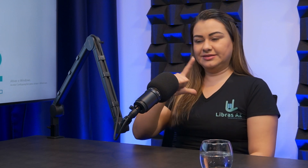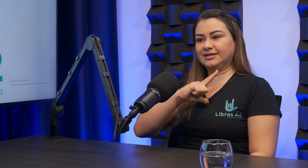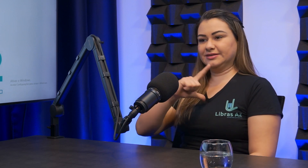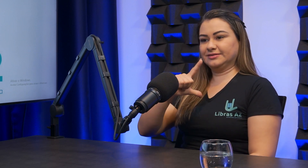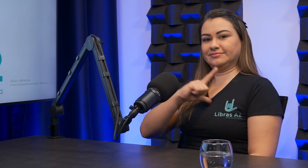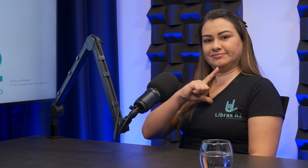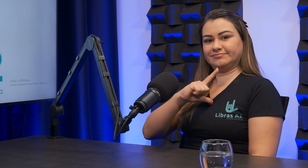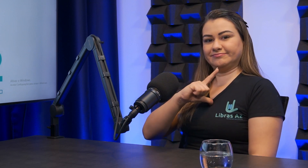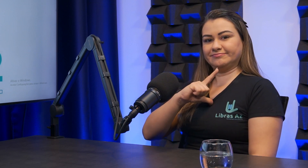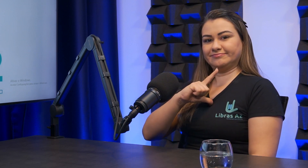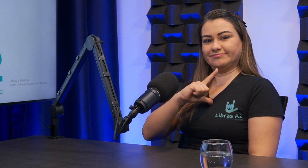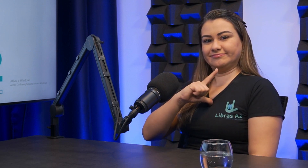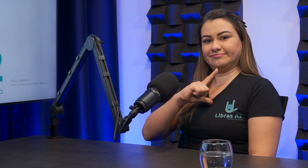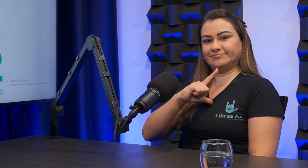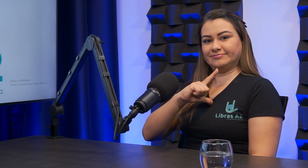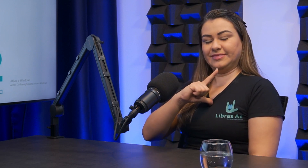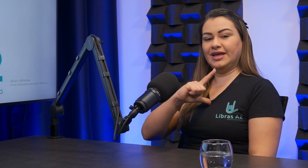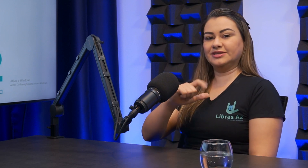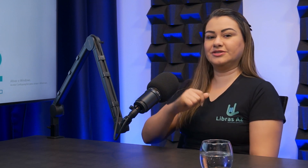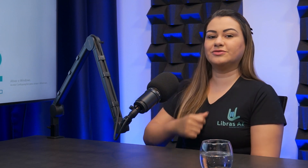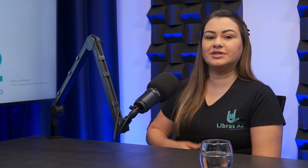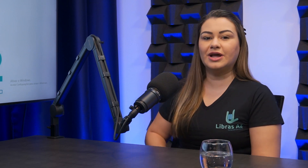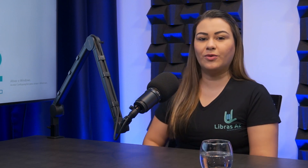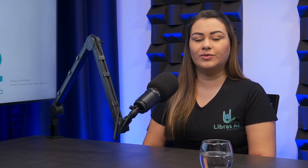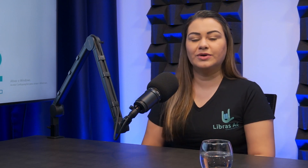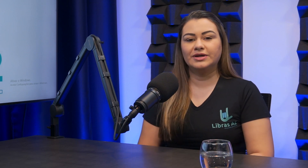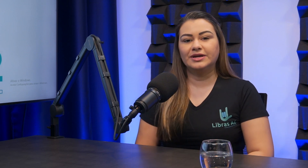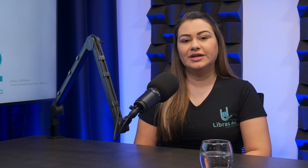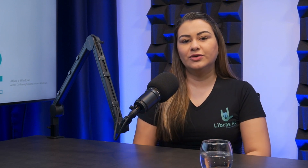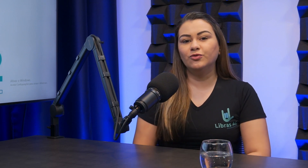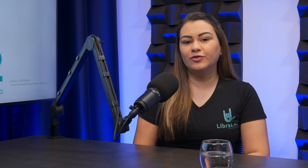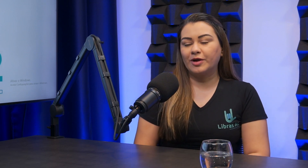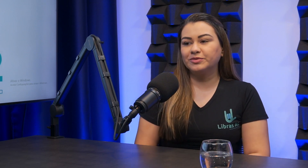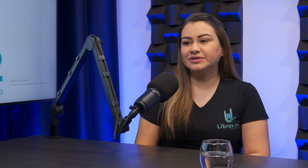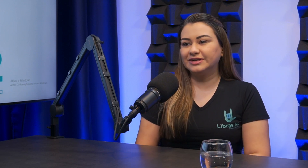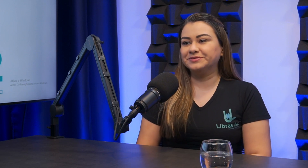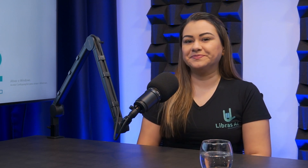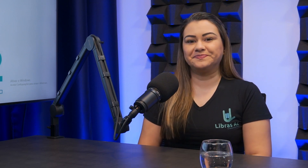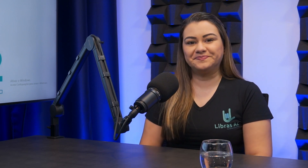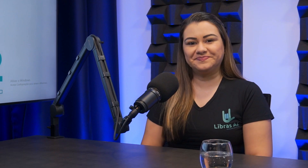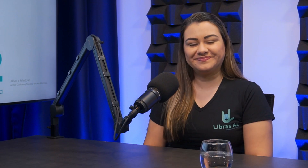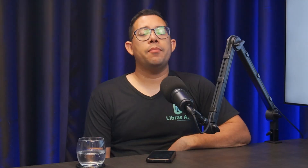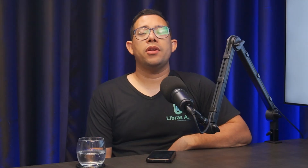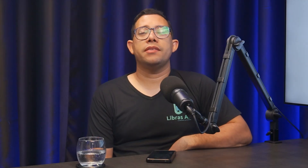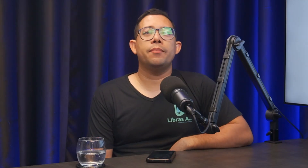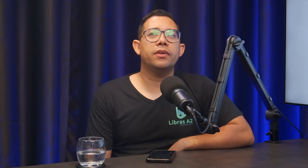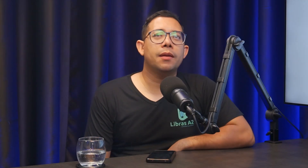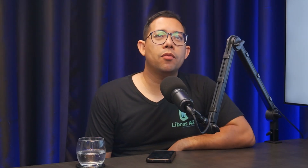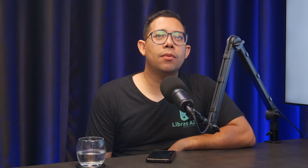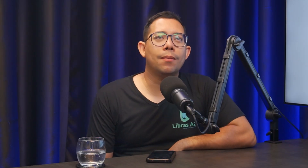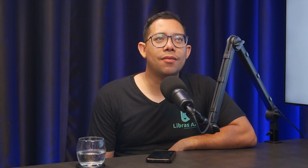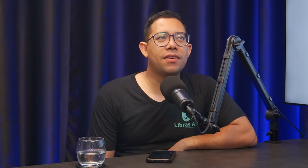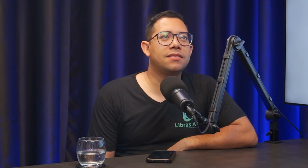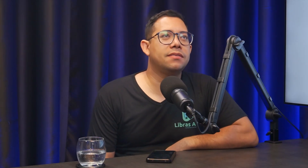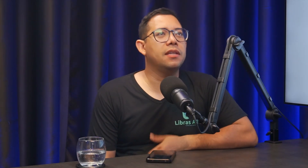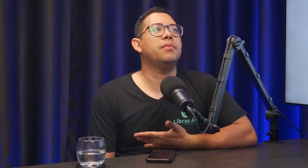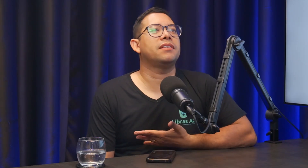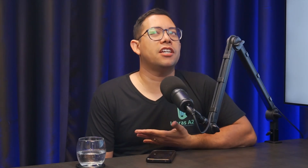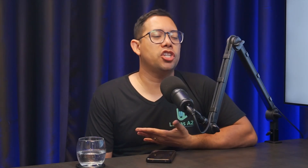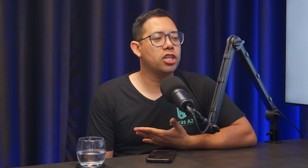Ter. Este é o sinal, o verbo ter. E aí, por exemplo, que é uma frase simples que a gente até